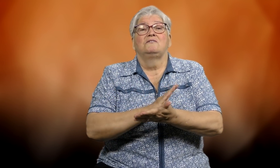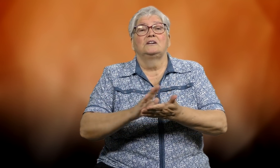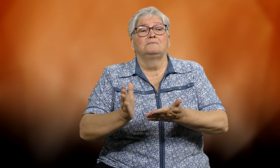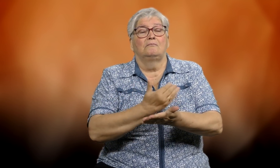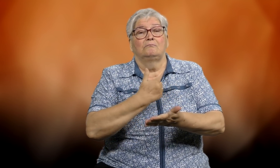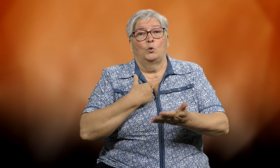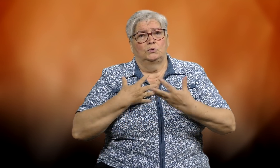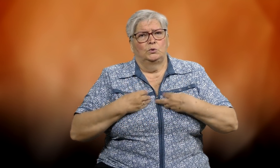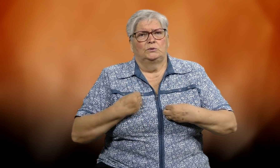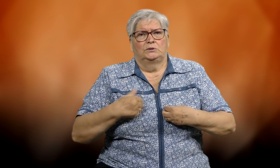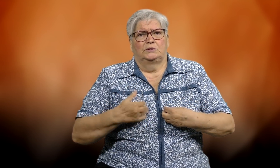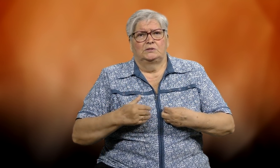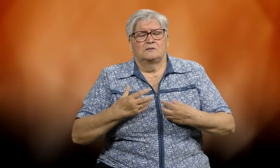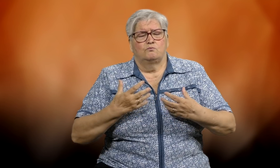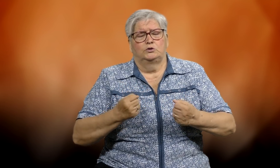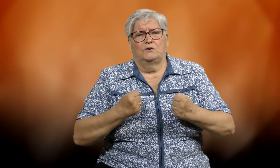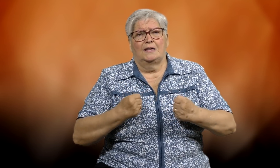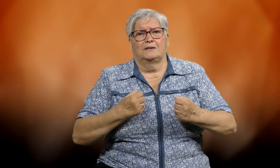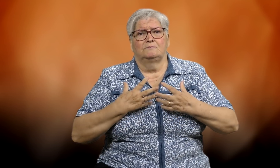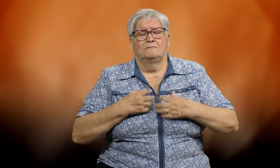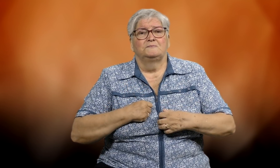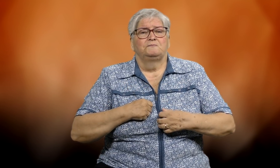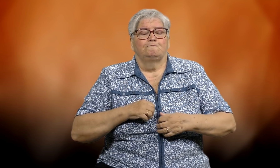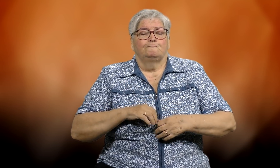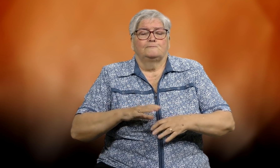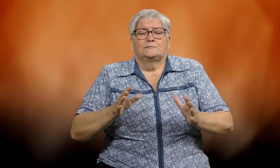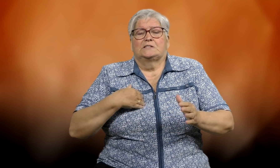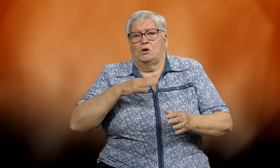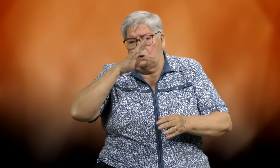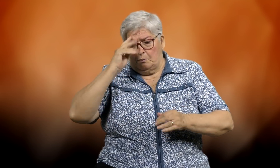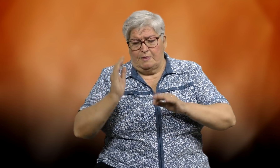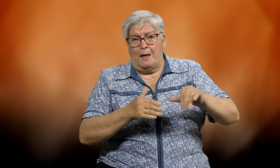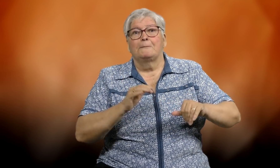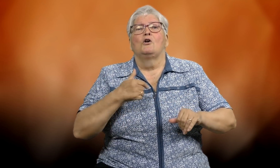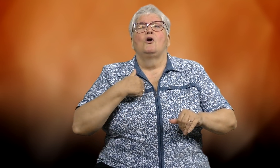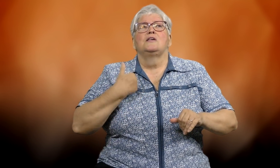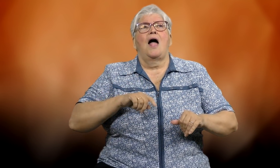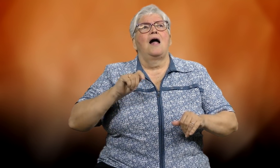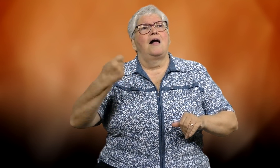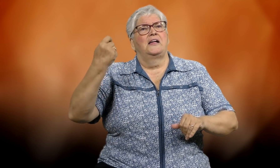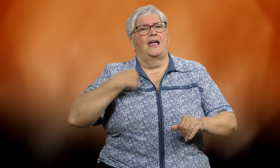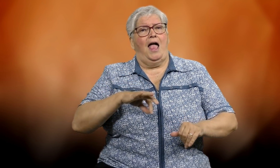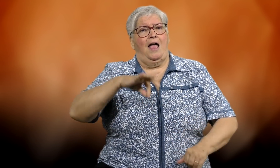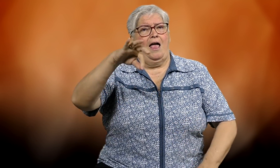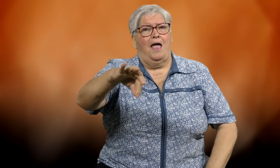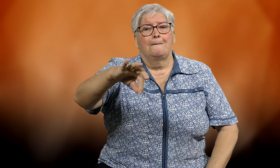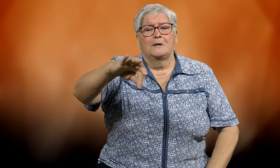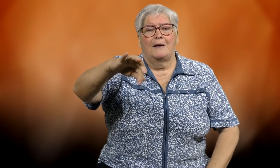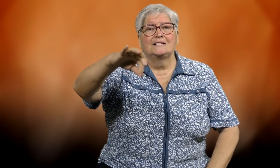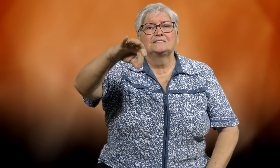que aconseguiria, però em vaig emportar un disgust perquè es va quedar aturat en jo acabar la meva presidència. Però a part, estic